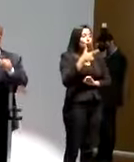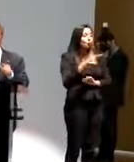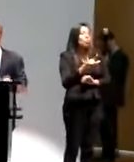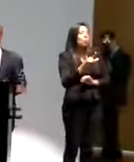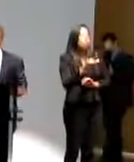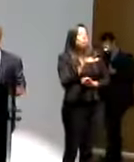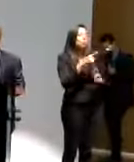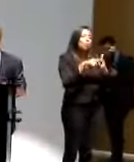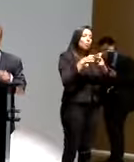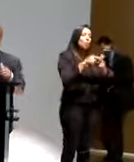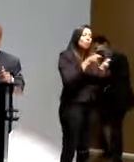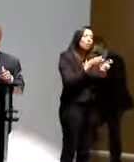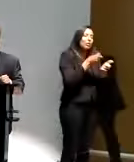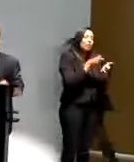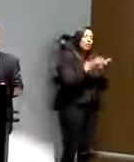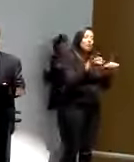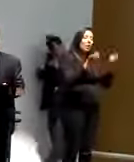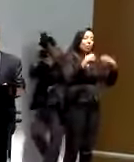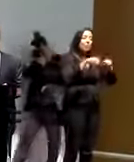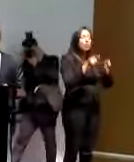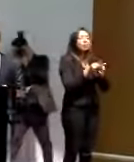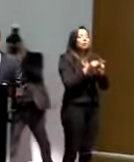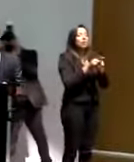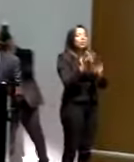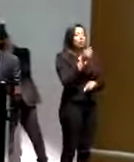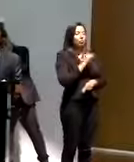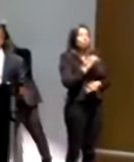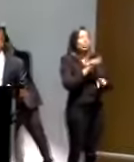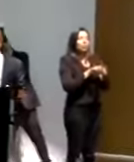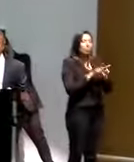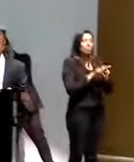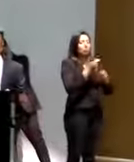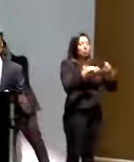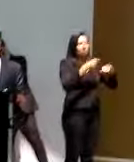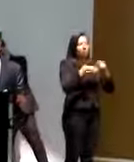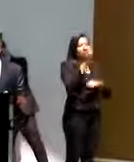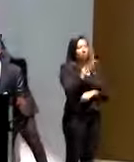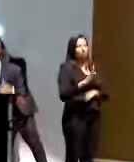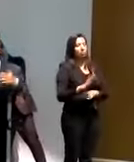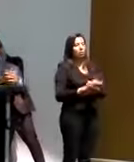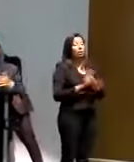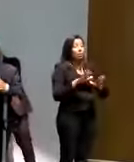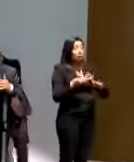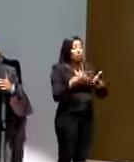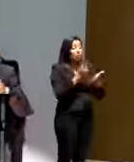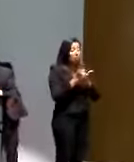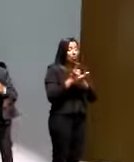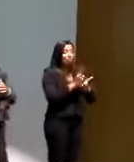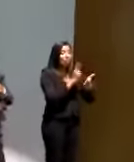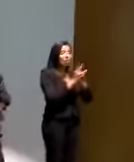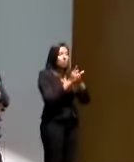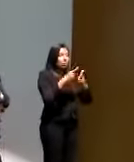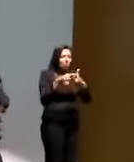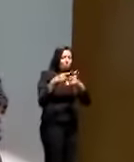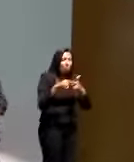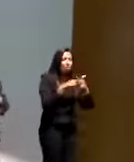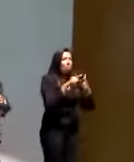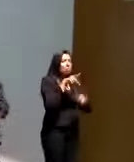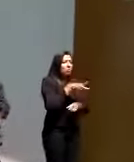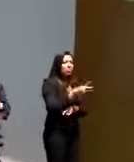De novo, o excesso de gastos em relação à capacidade de arrecadação da economia brasileira. Então, é o